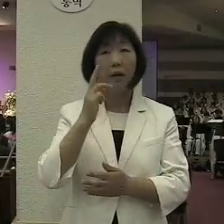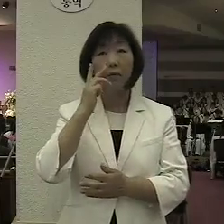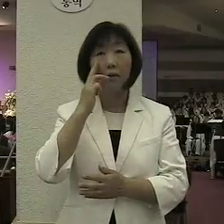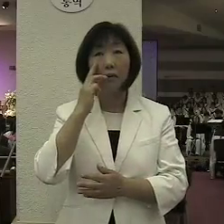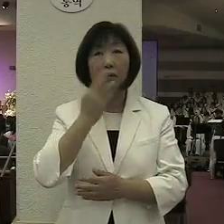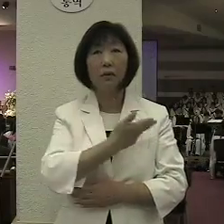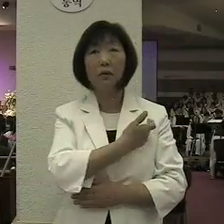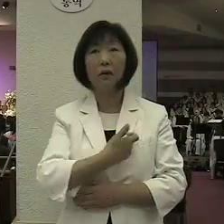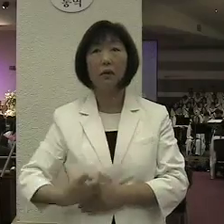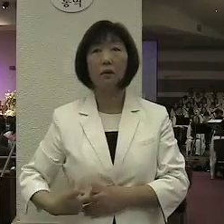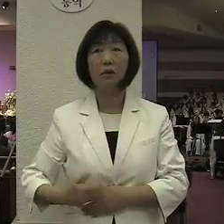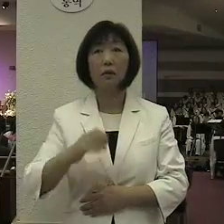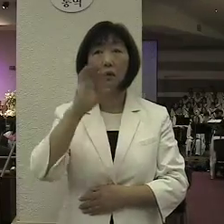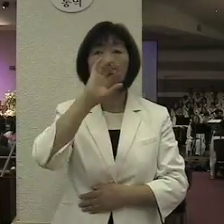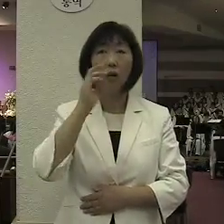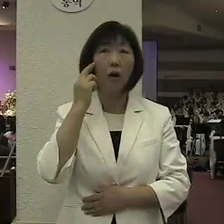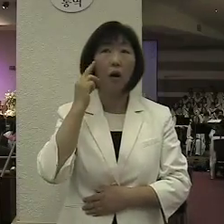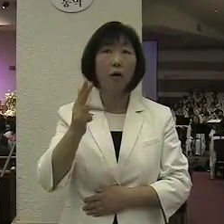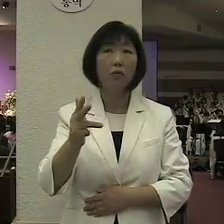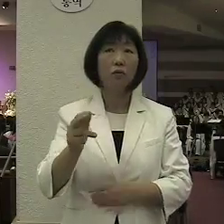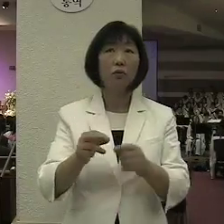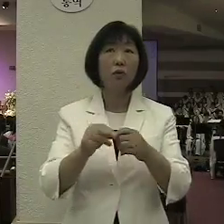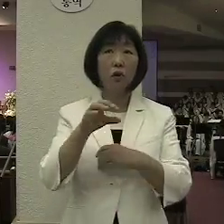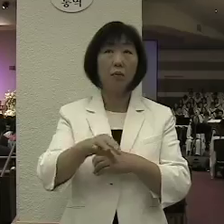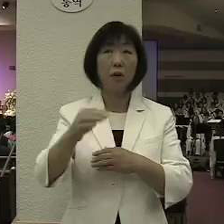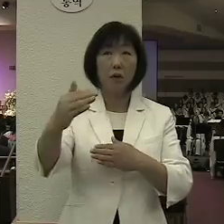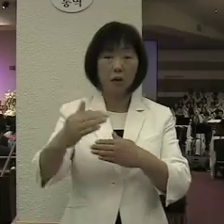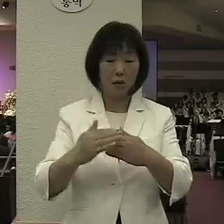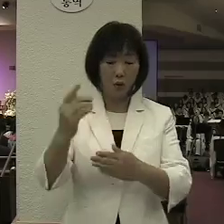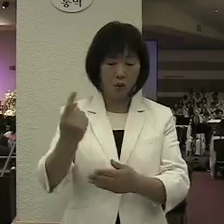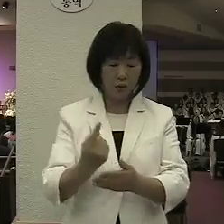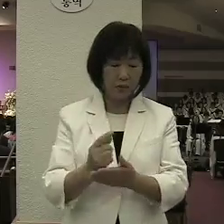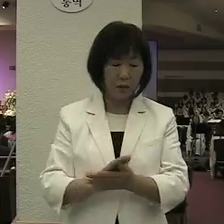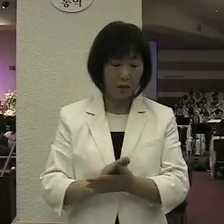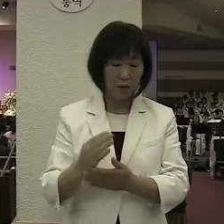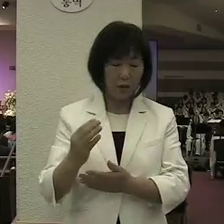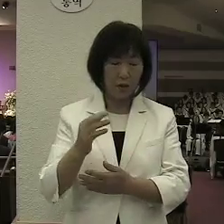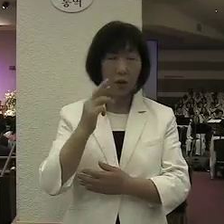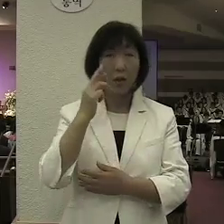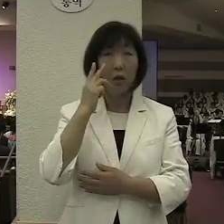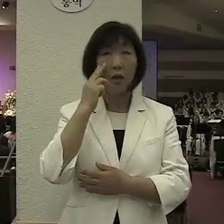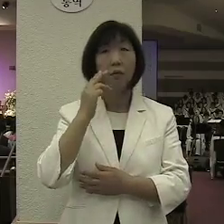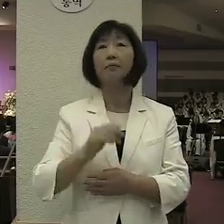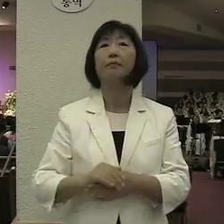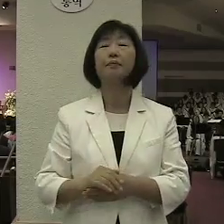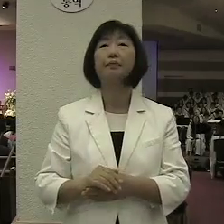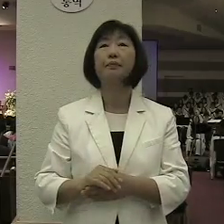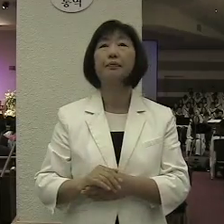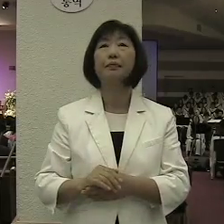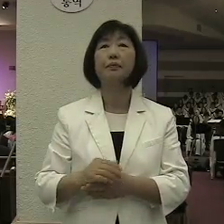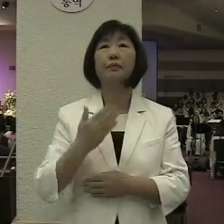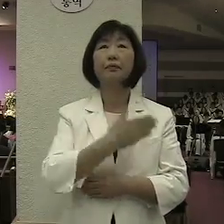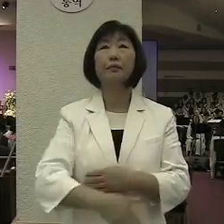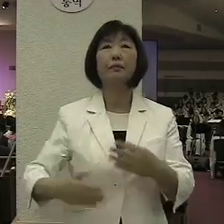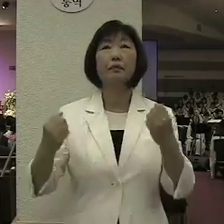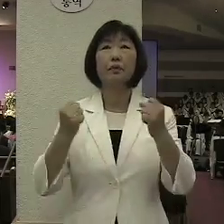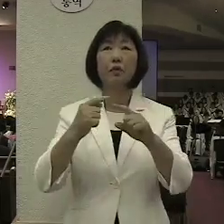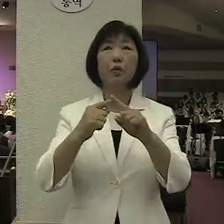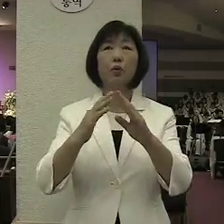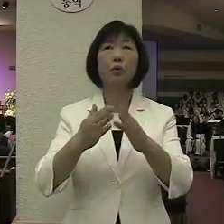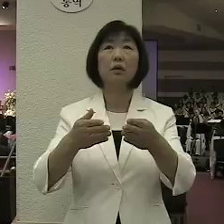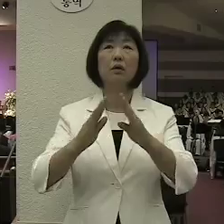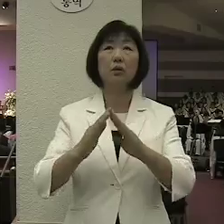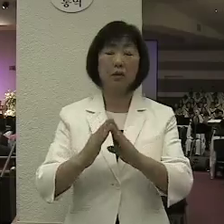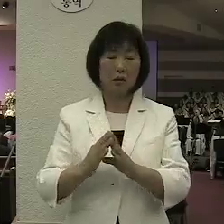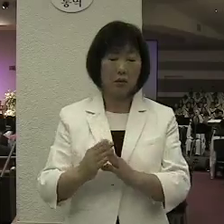지도자 세미나가 이제 한 주 앞으로 다가왔습니다. 이민교회 지도자들이 정말 건강한 교회를 세우도록 기도로 힘써